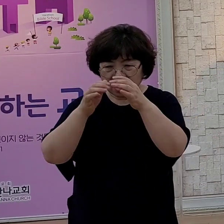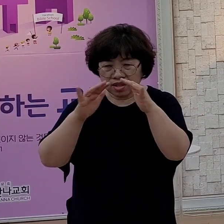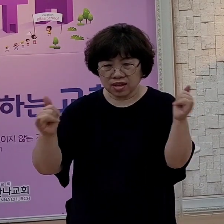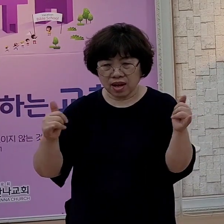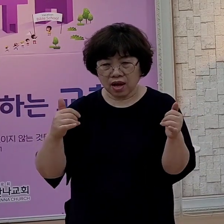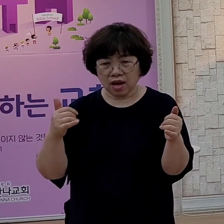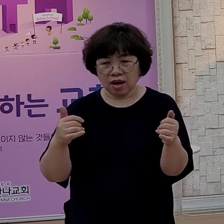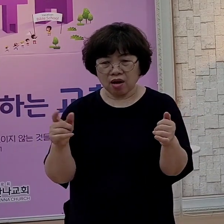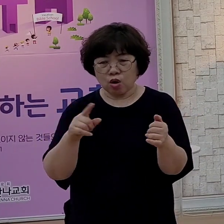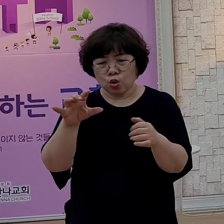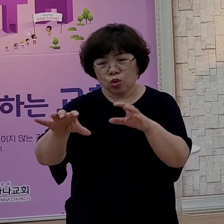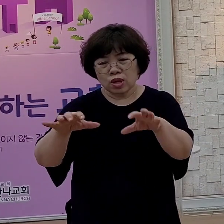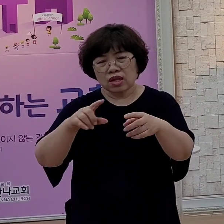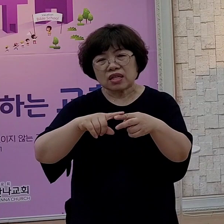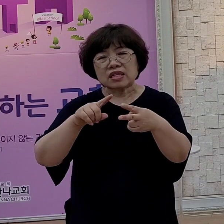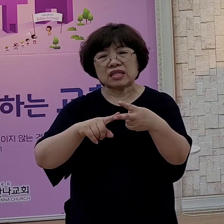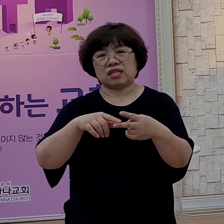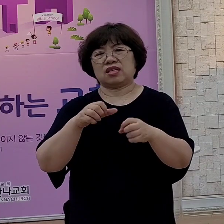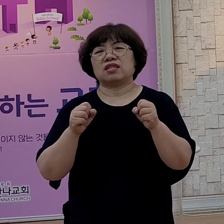있습니다.